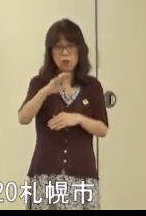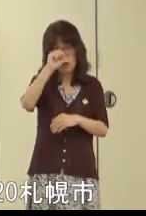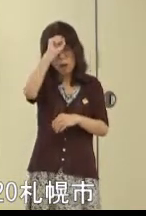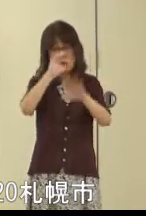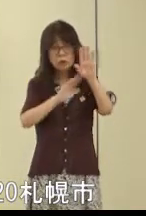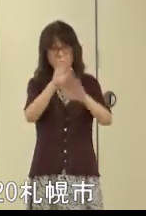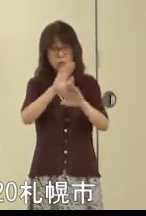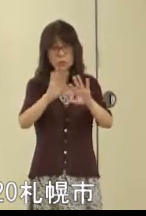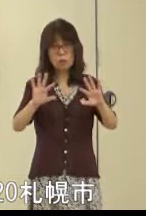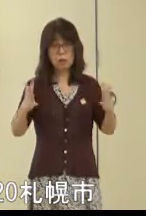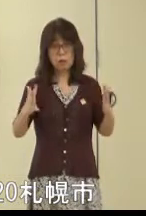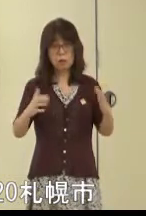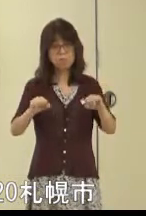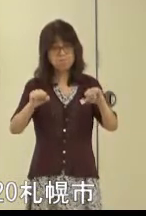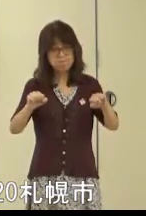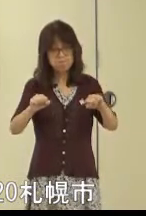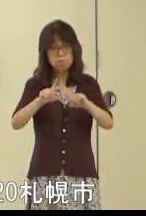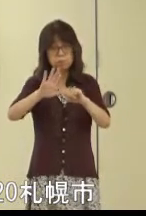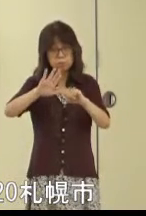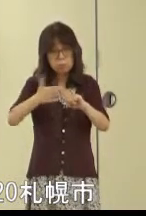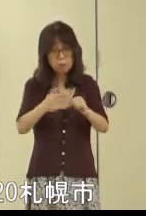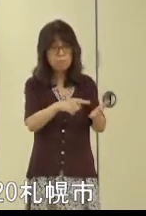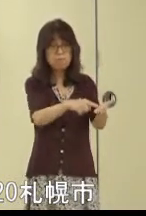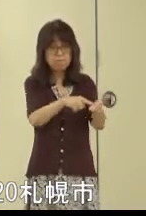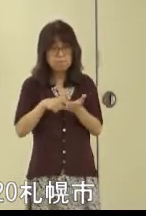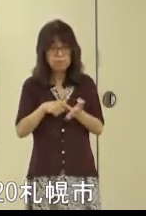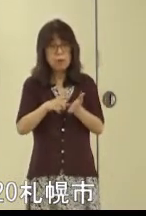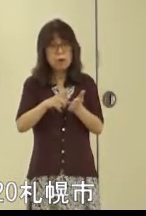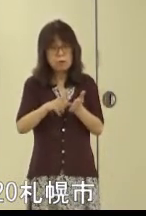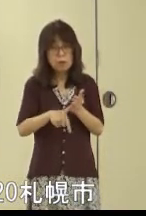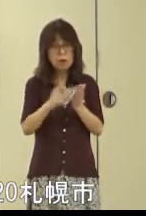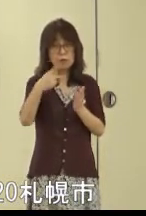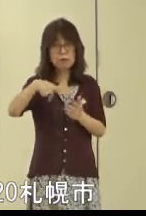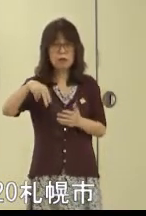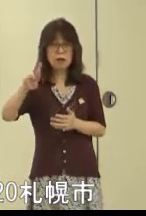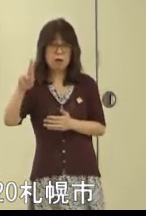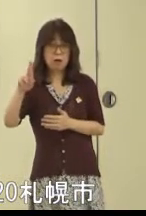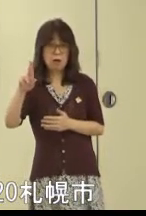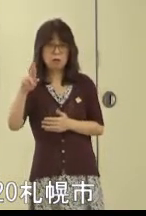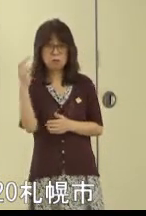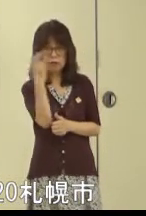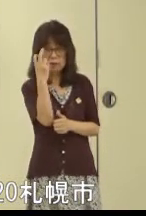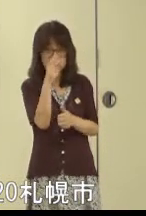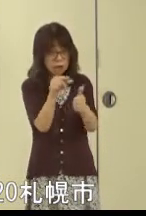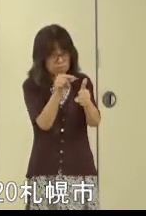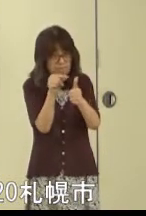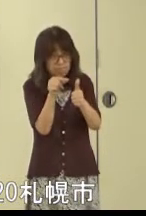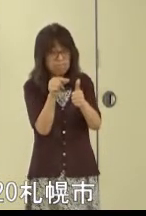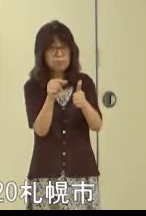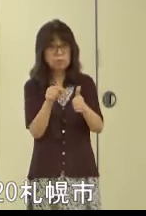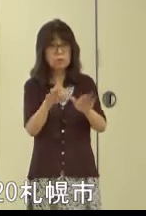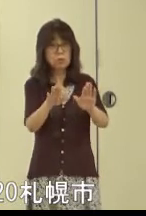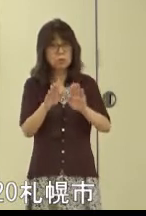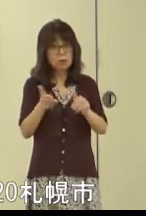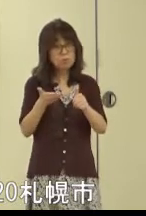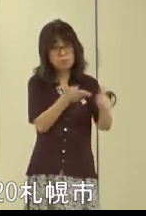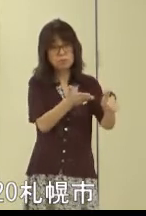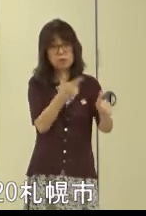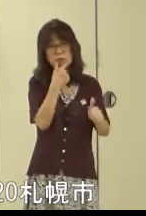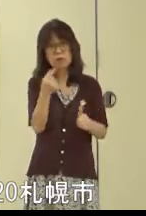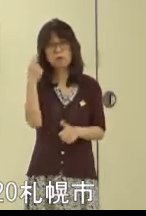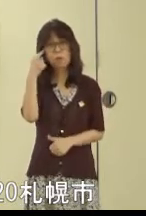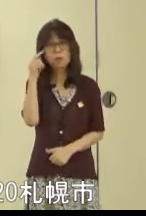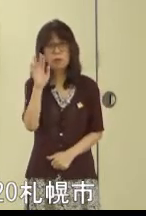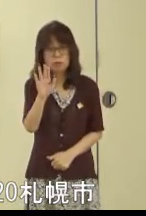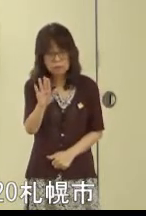方々からの通知を受けて検査を受けていただくということにしていきたいというふうに考えて